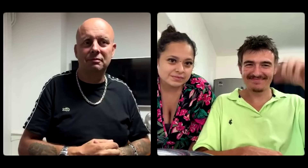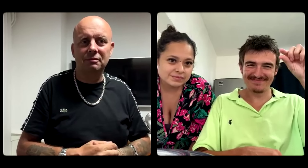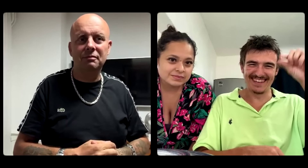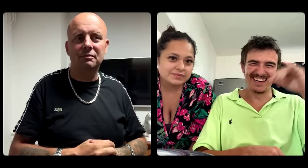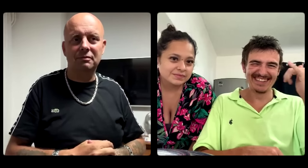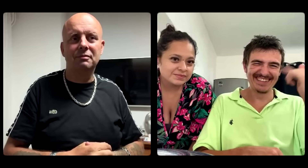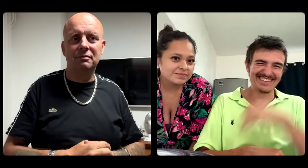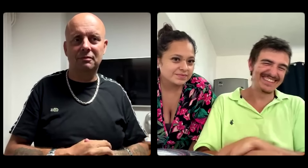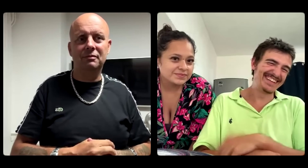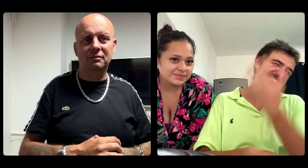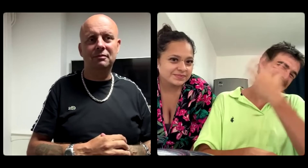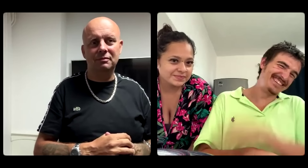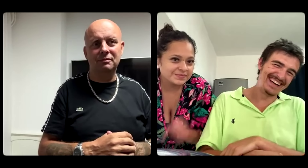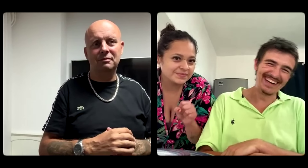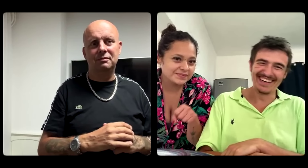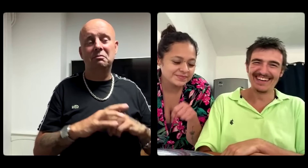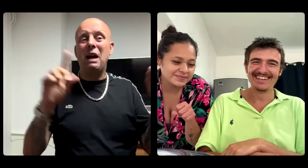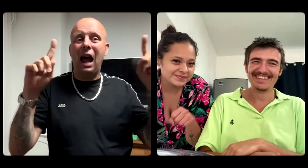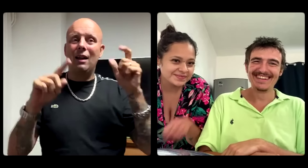Ja.